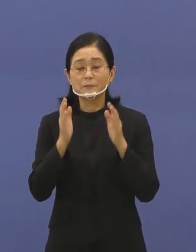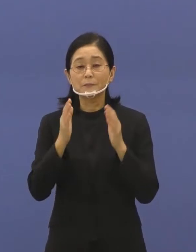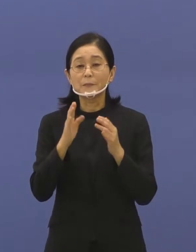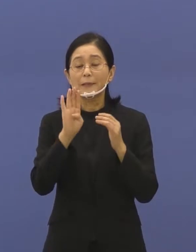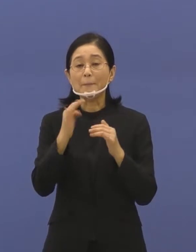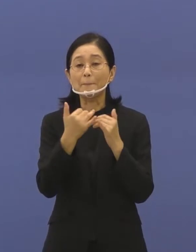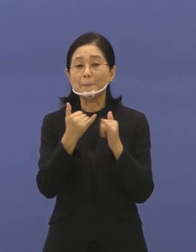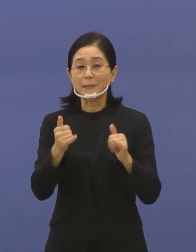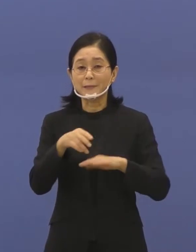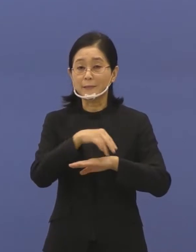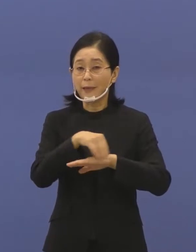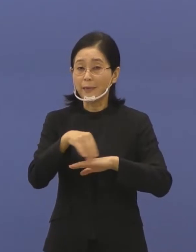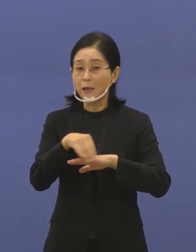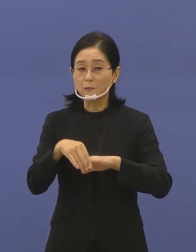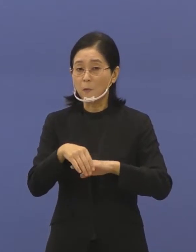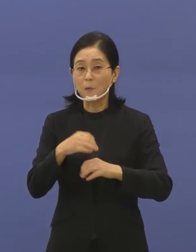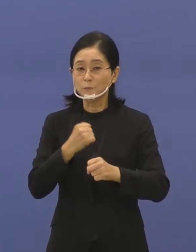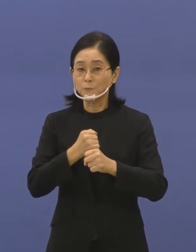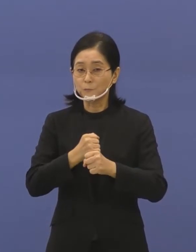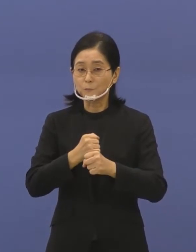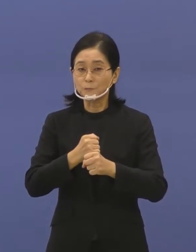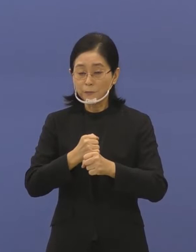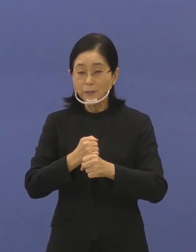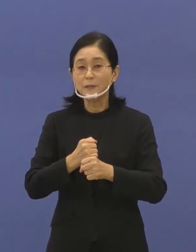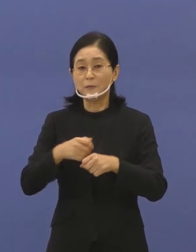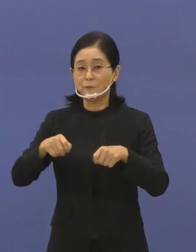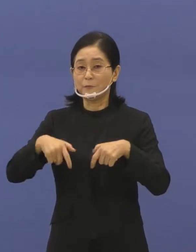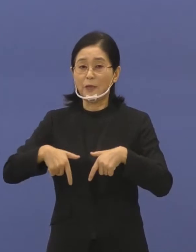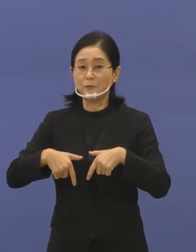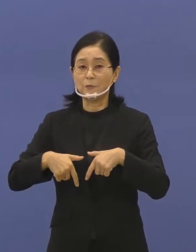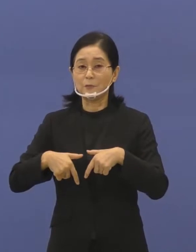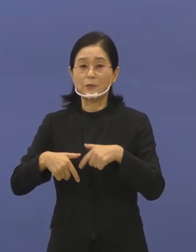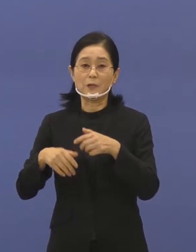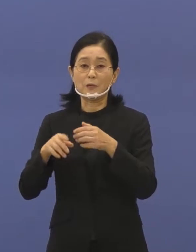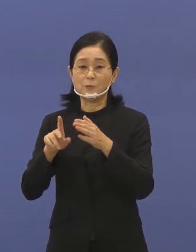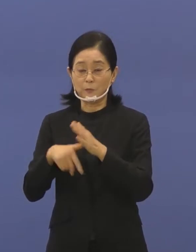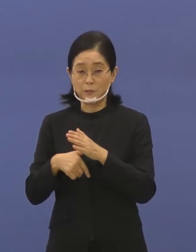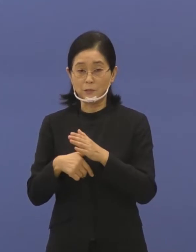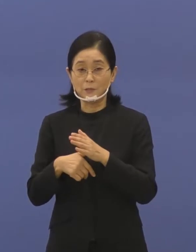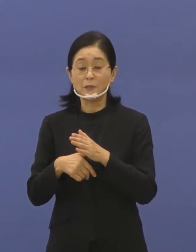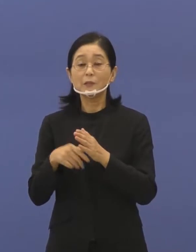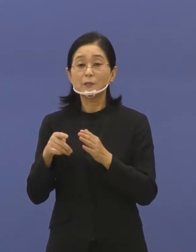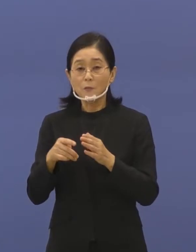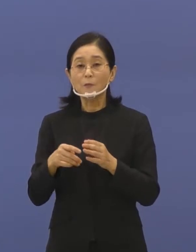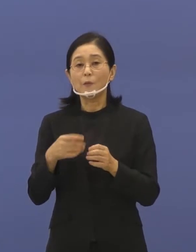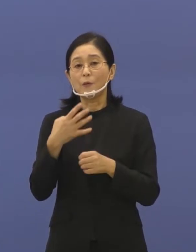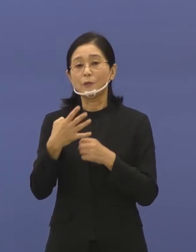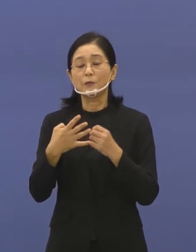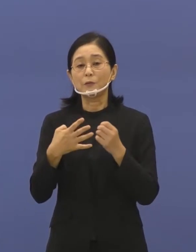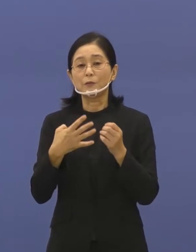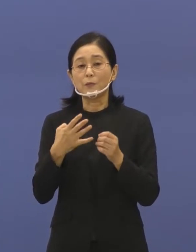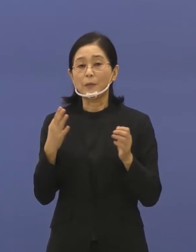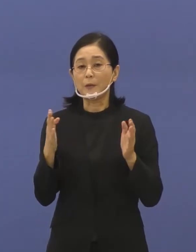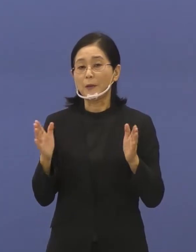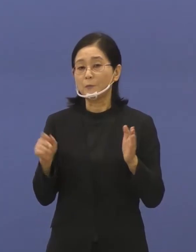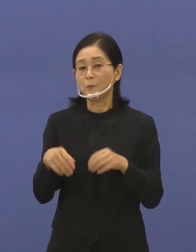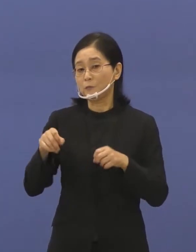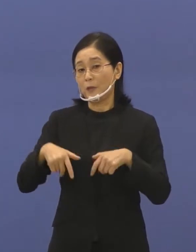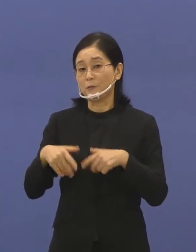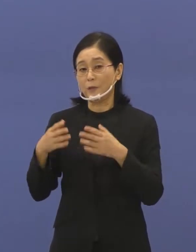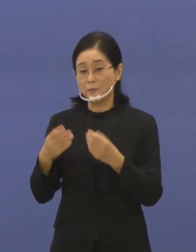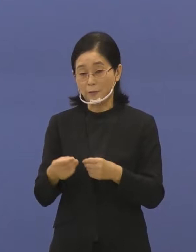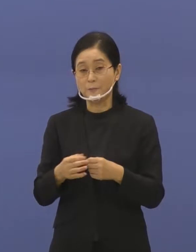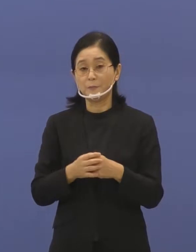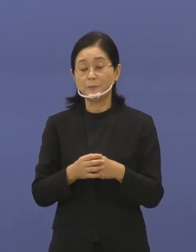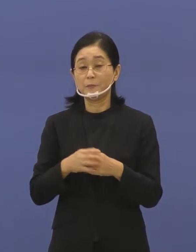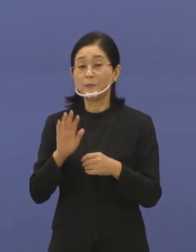計画を進めていこうという、そういうスタートをした、この4期目でありました。ところが年が